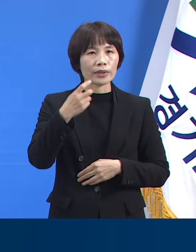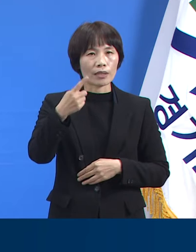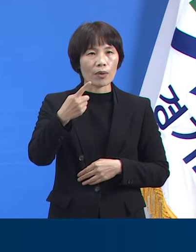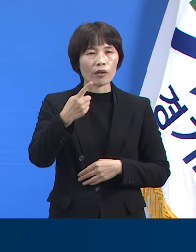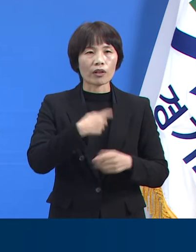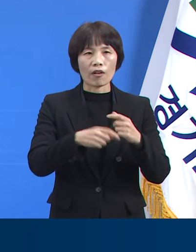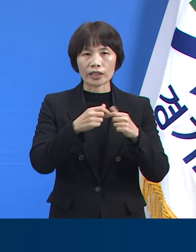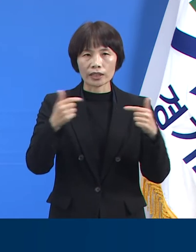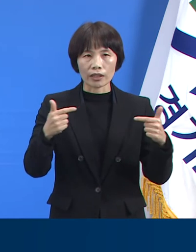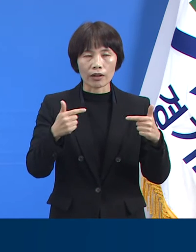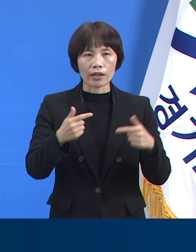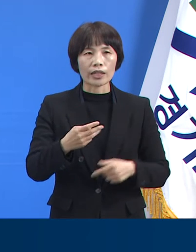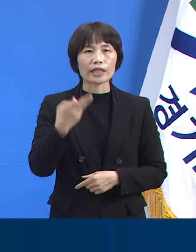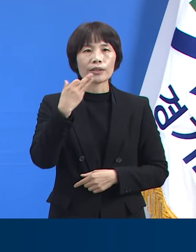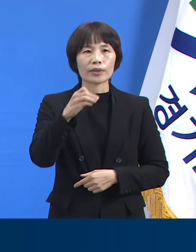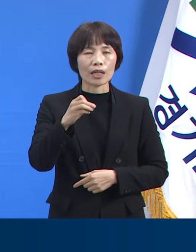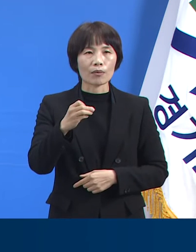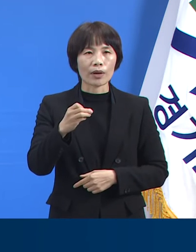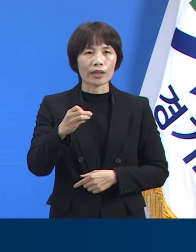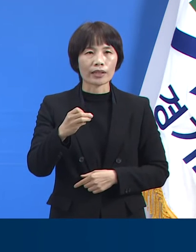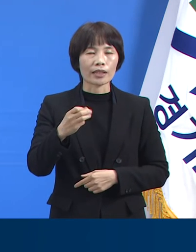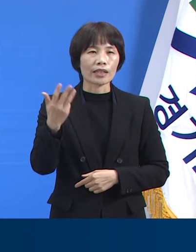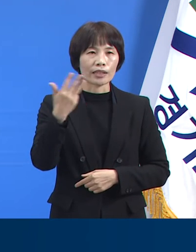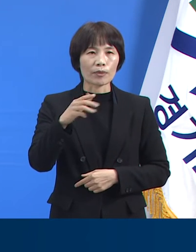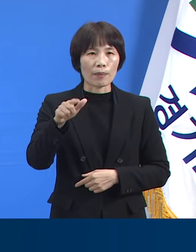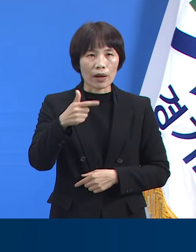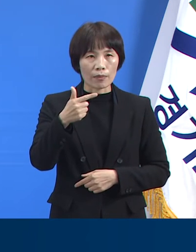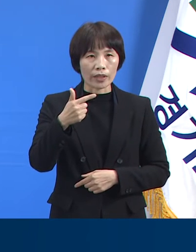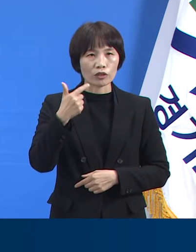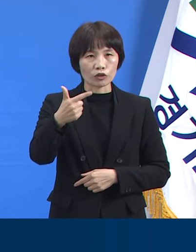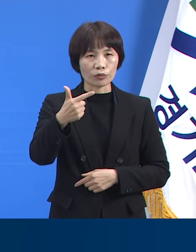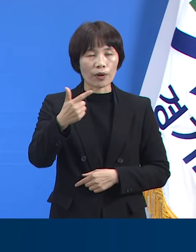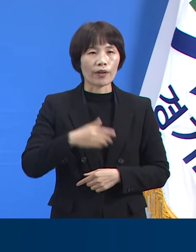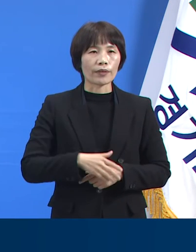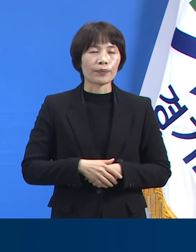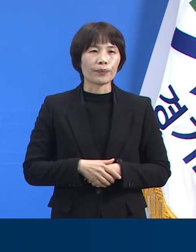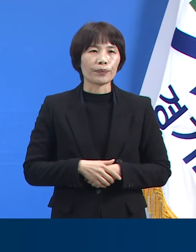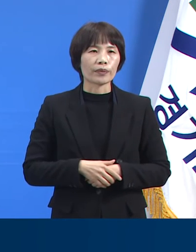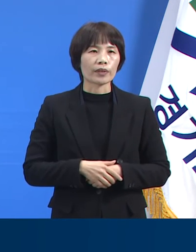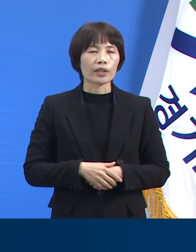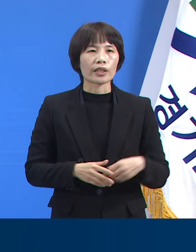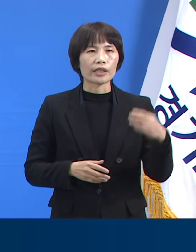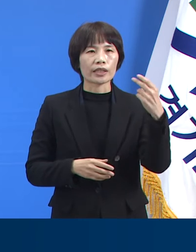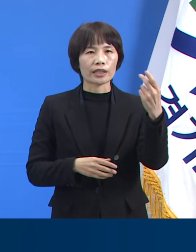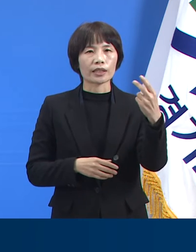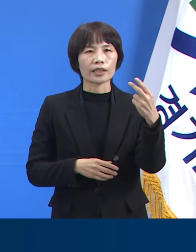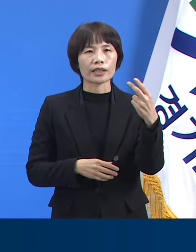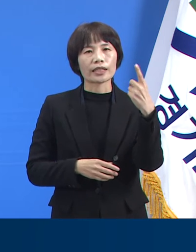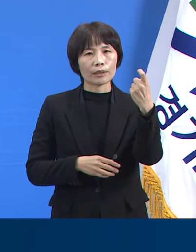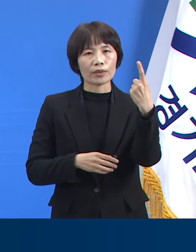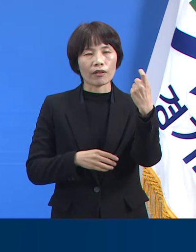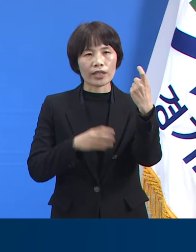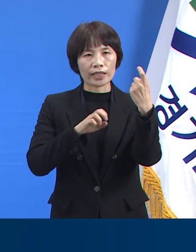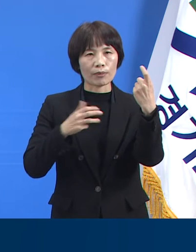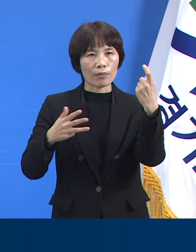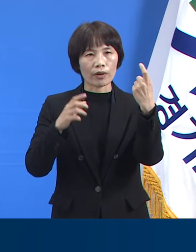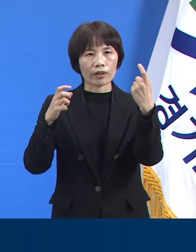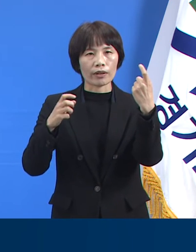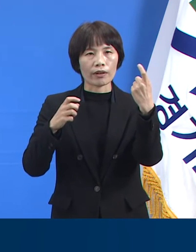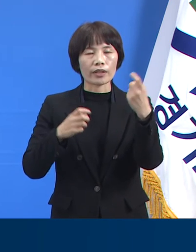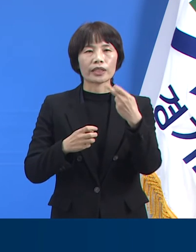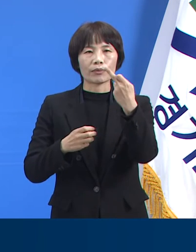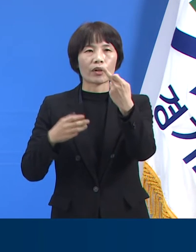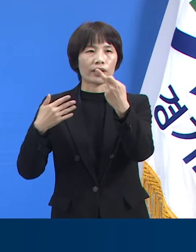증가한 14만 3,806명입니다. 12월 28일부터 12월 4일까지 한 주간 발생한 도내